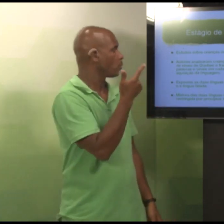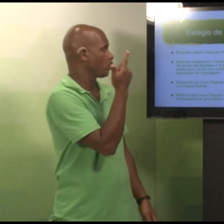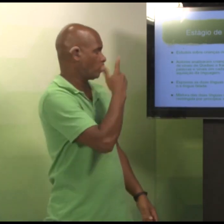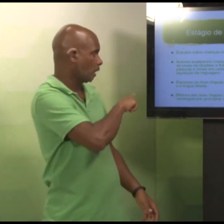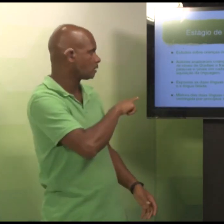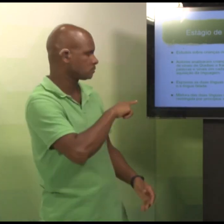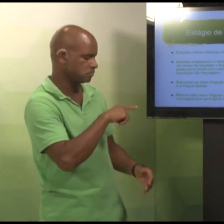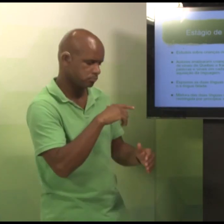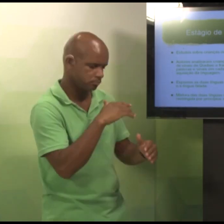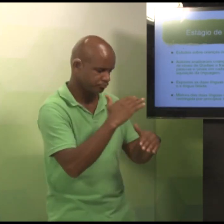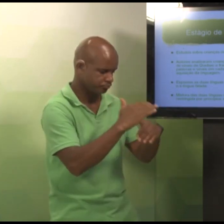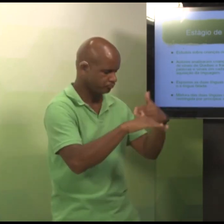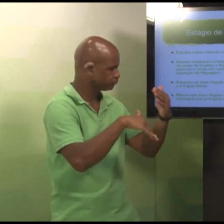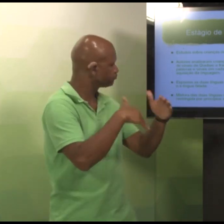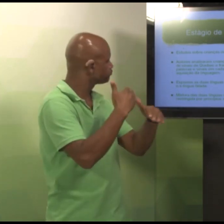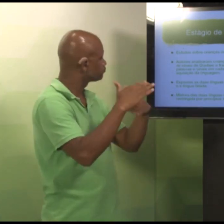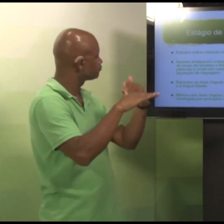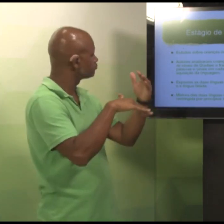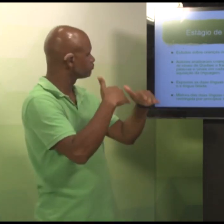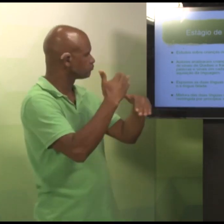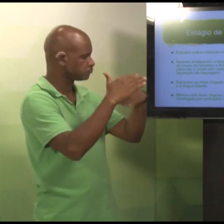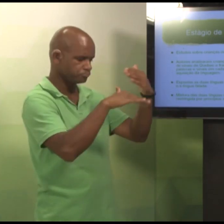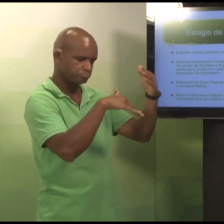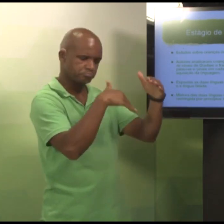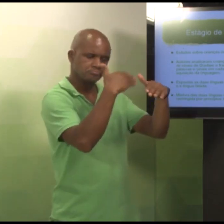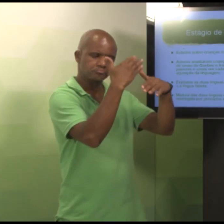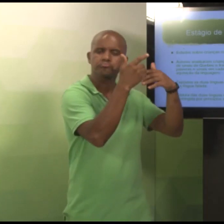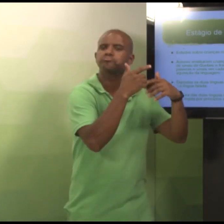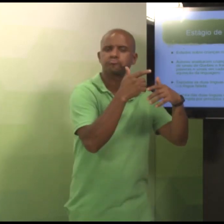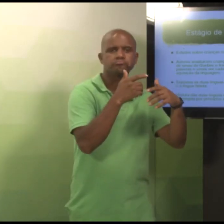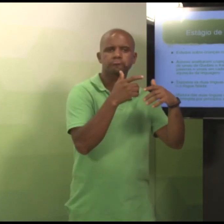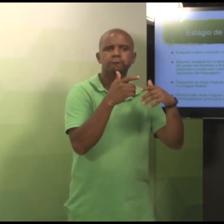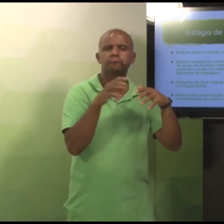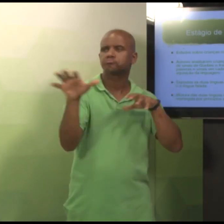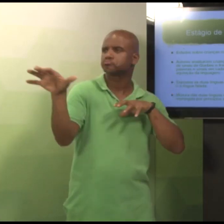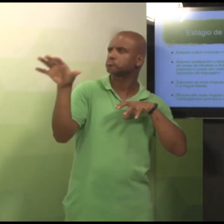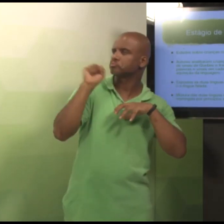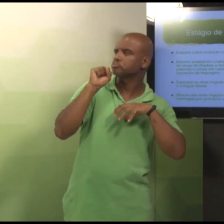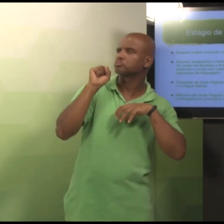processo? Essa criança ouvinte, ela vai conseguir desenvolver,